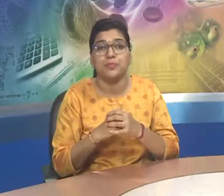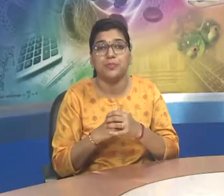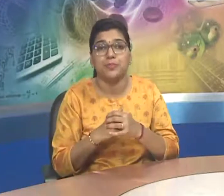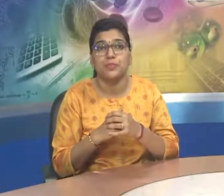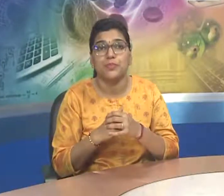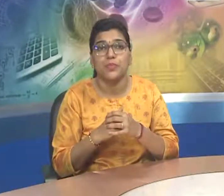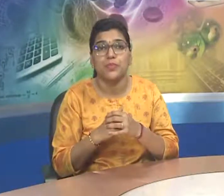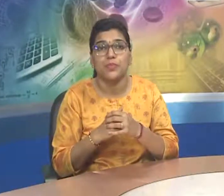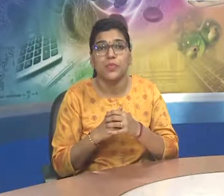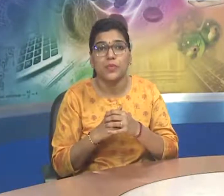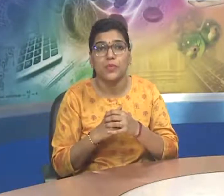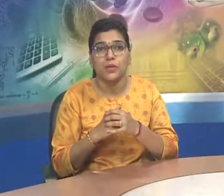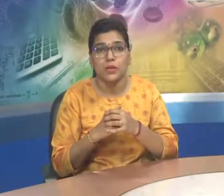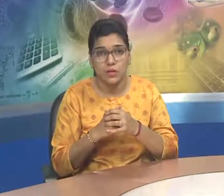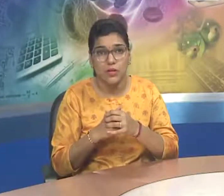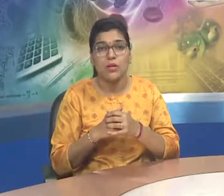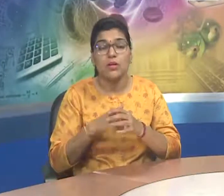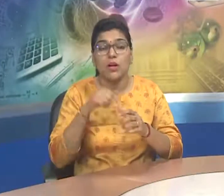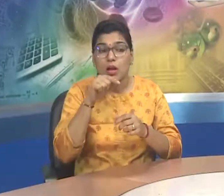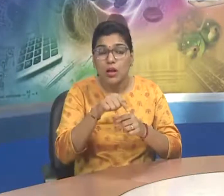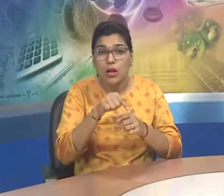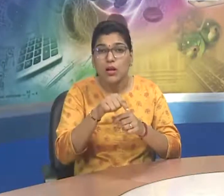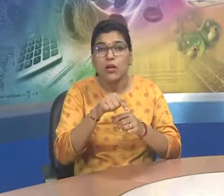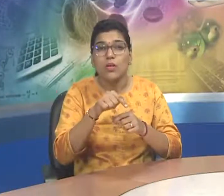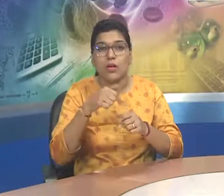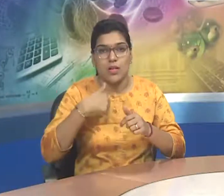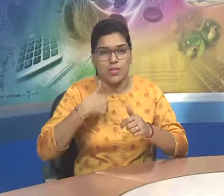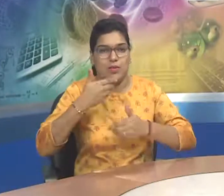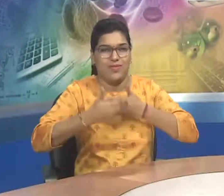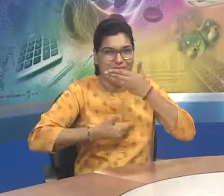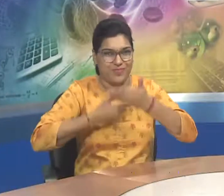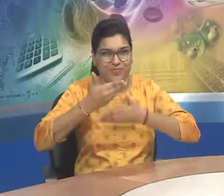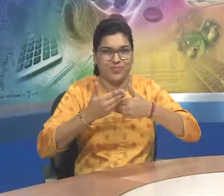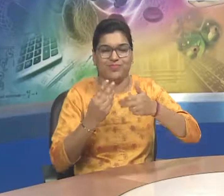AIDS was discovered.